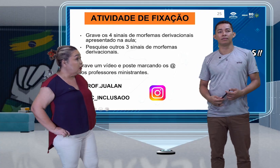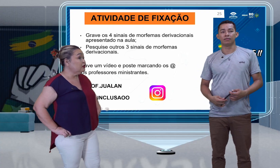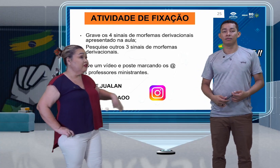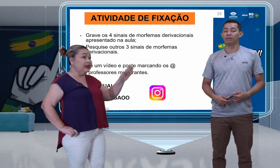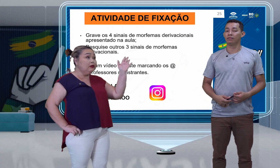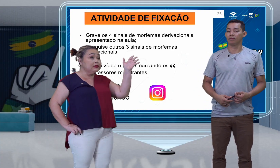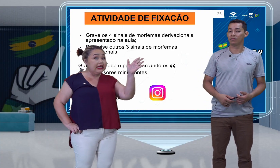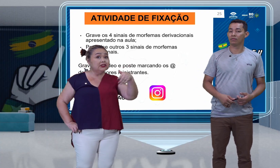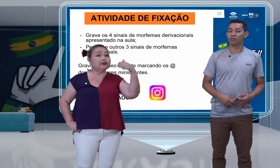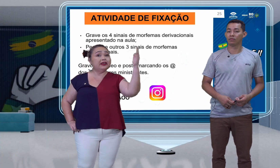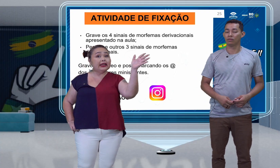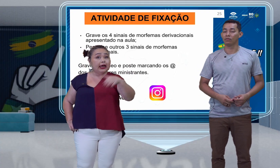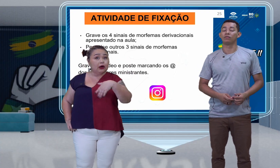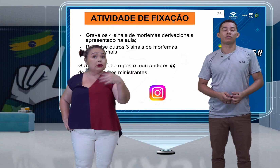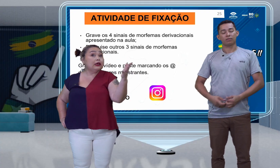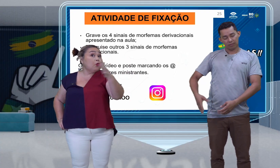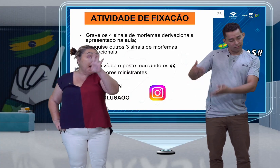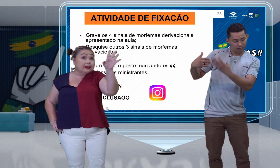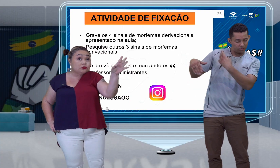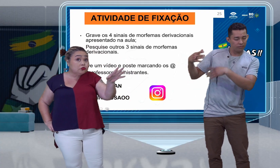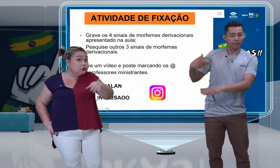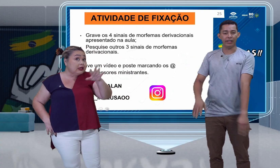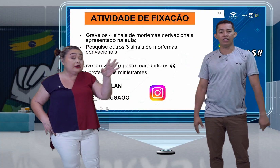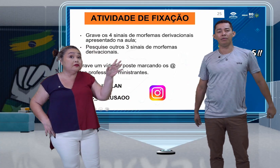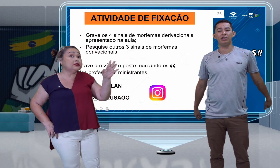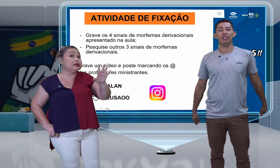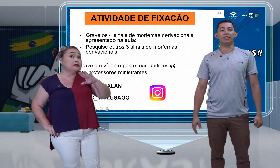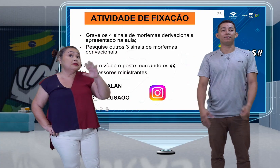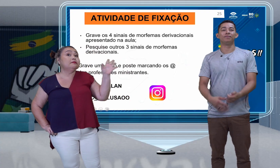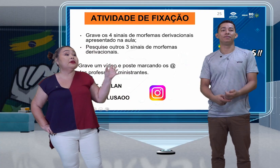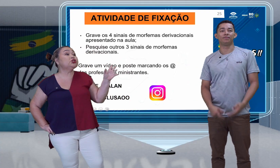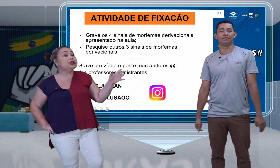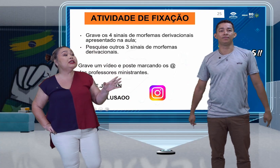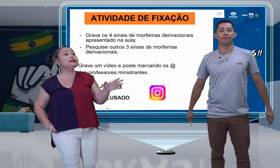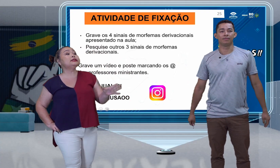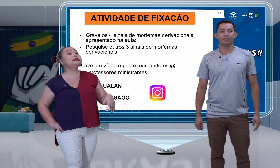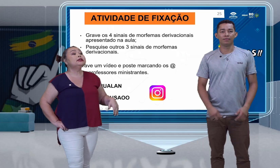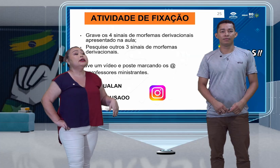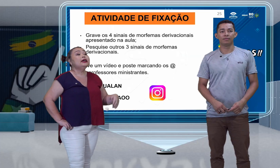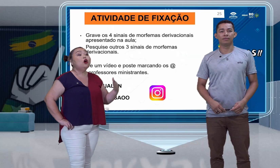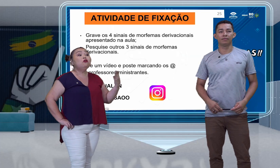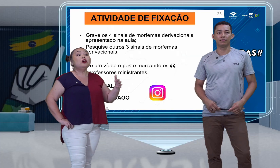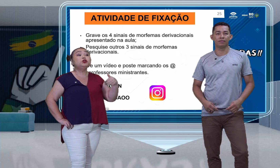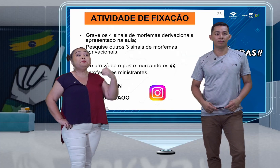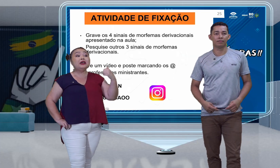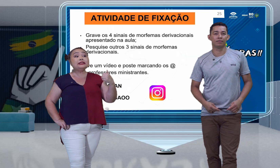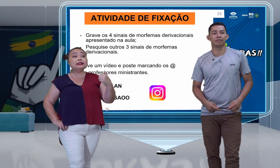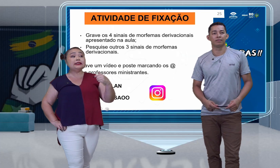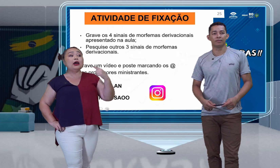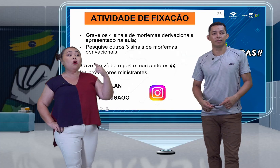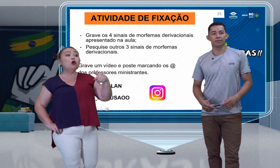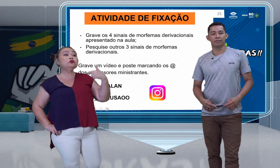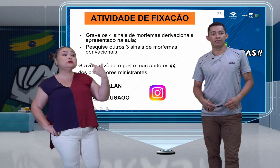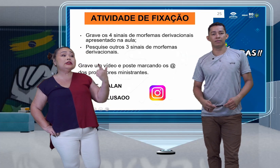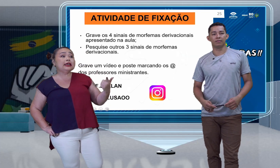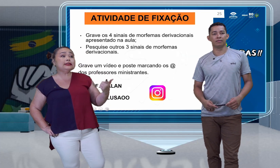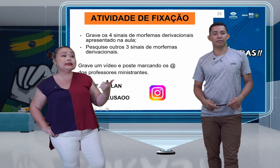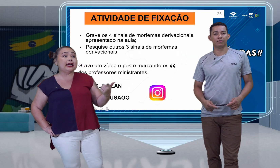Então, vou ver aí no slide, vou ver na aula aí 4. Vê novamente aí. Pesquisa. Ou pode pesquisar outros 3 sinais